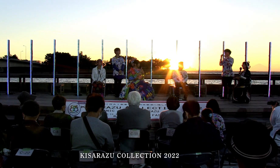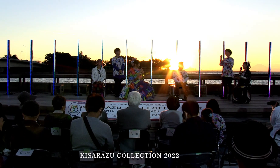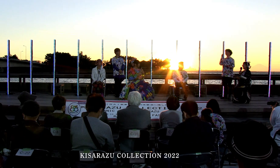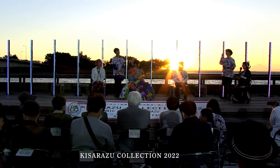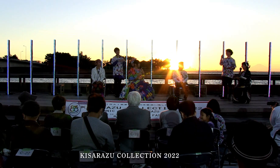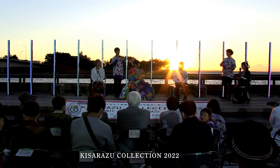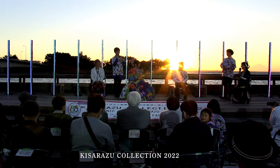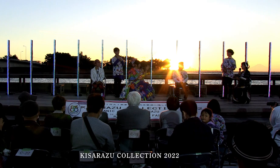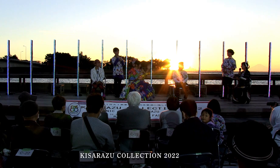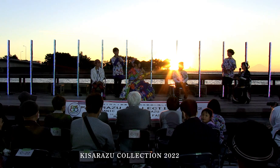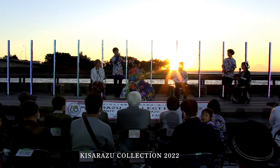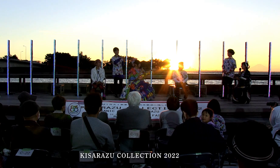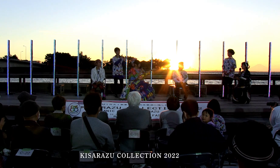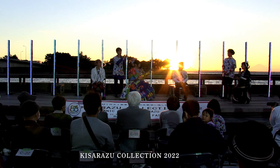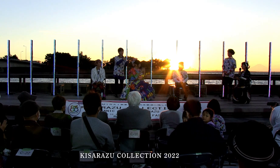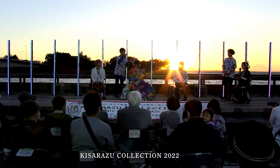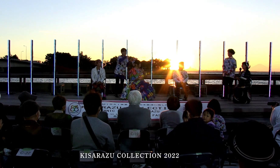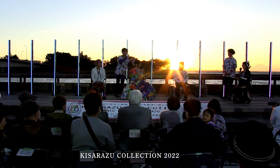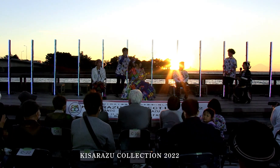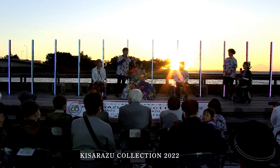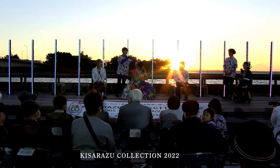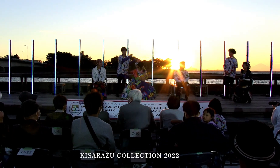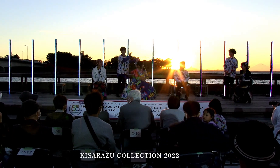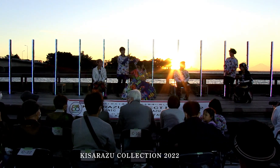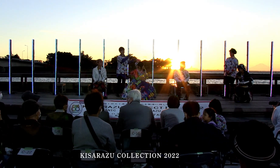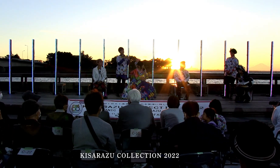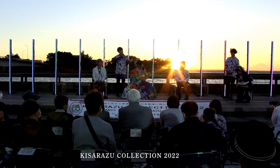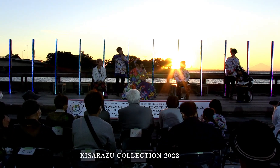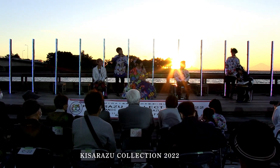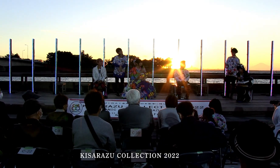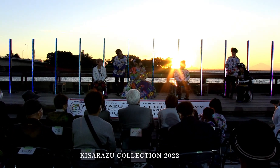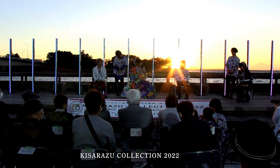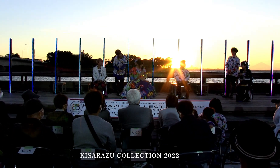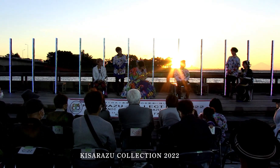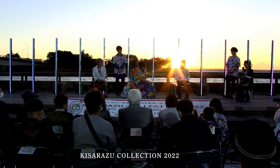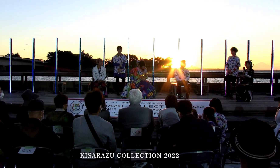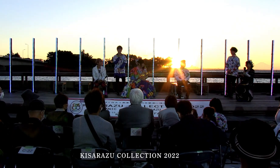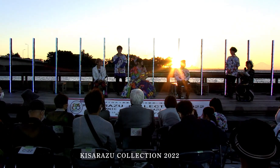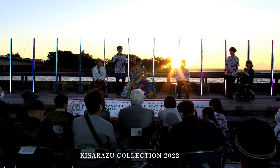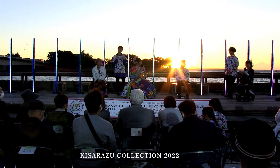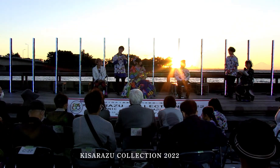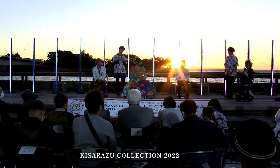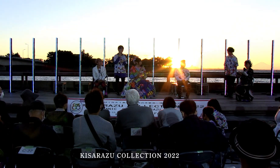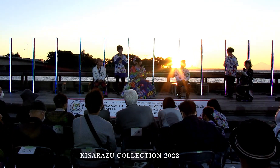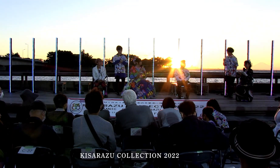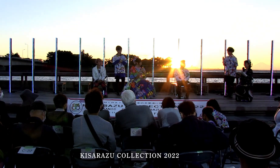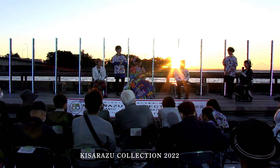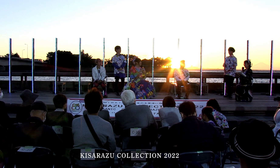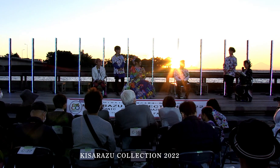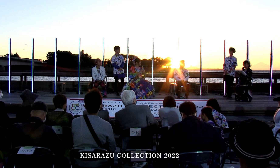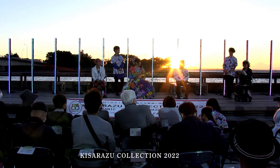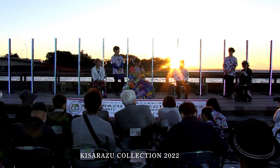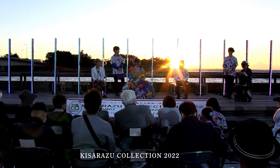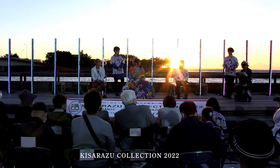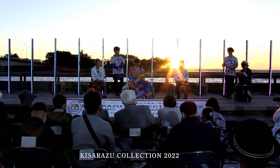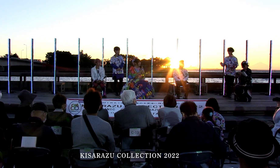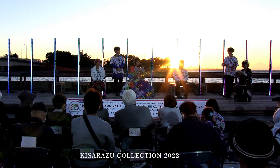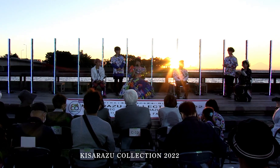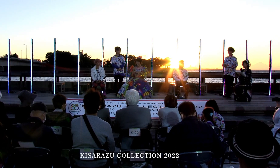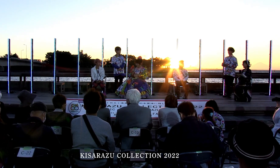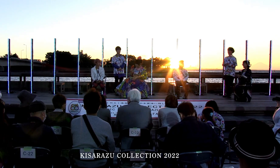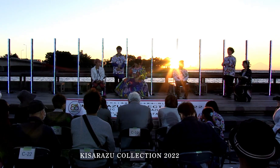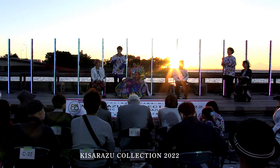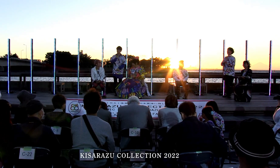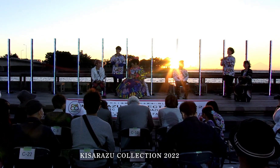嬉しい、それ台本に書いてないやつ言ってくれありがとうね、本当嬉しいです。 では、うん、気を取り直してい